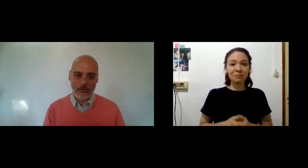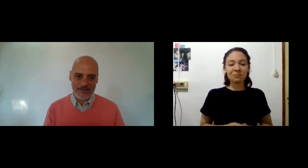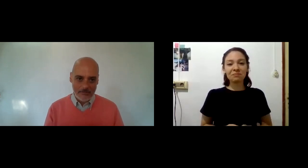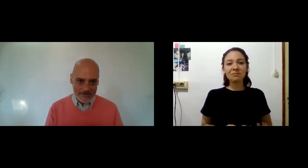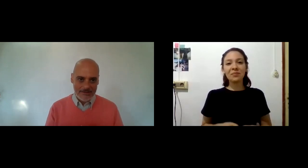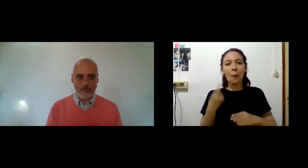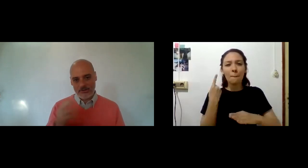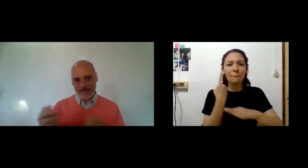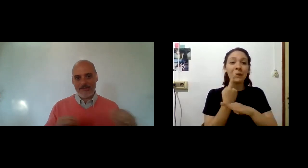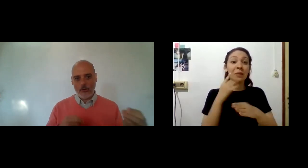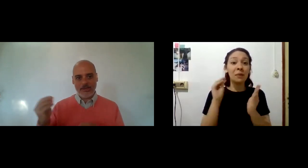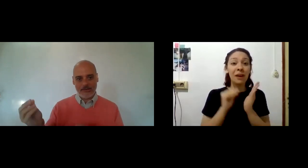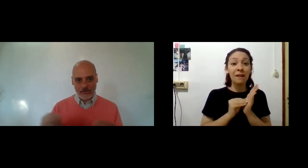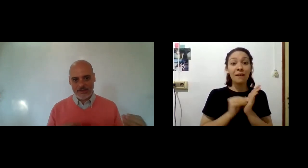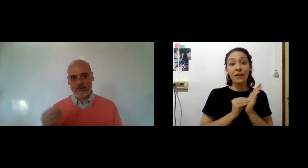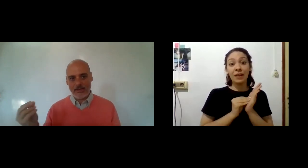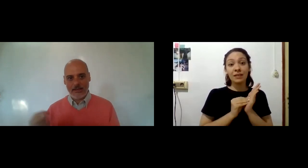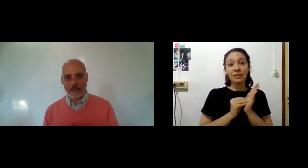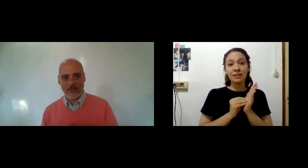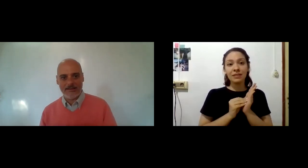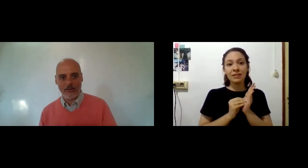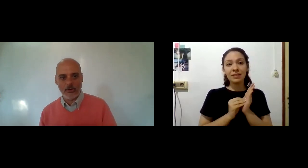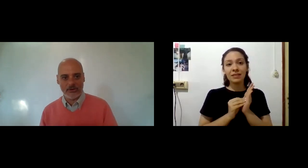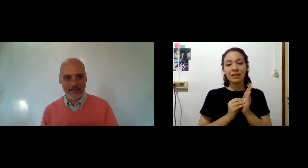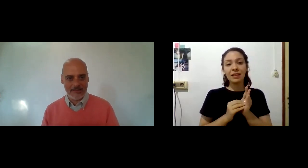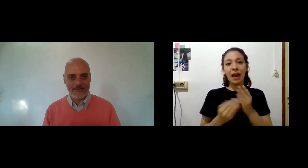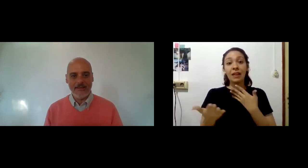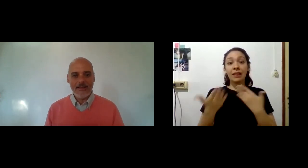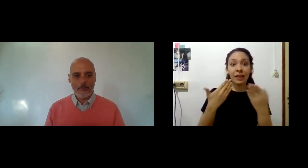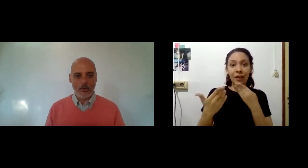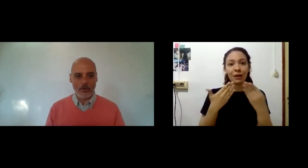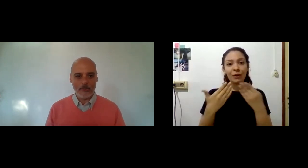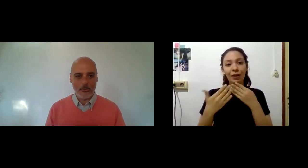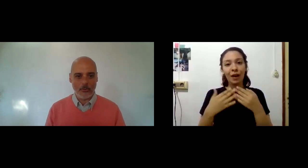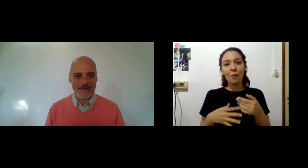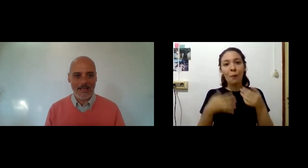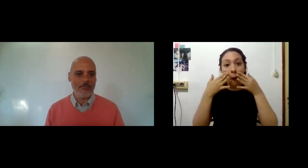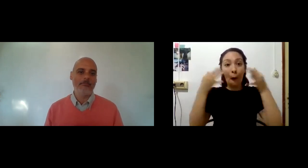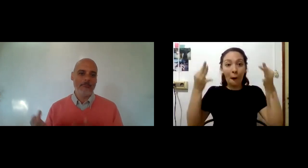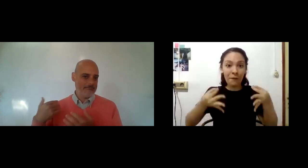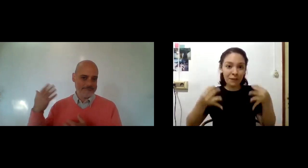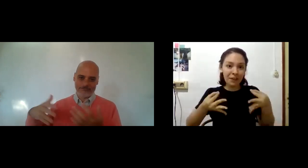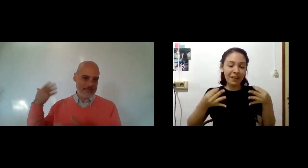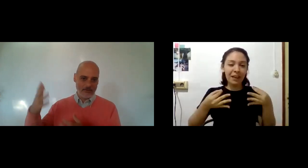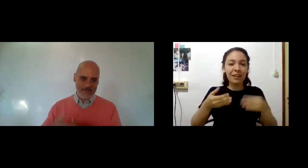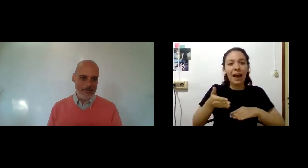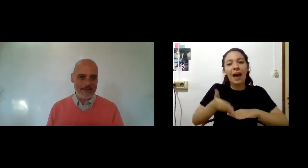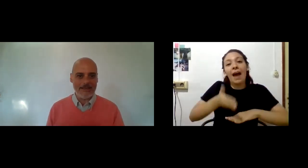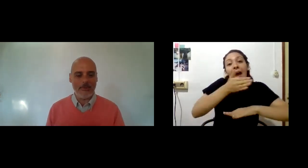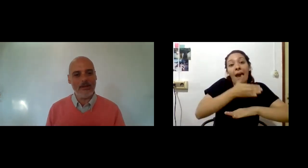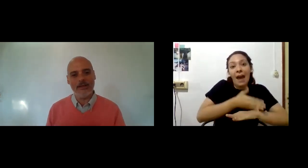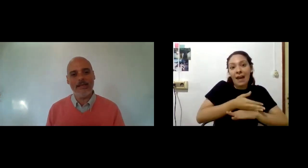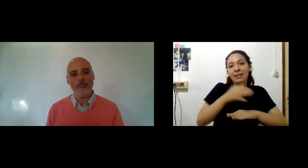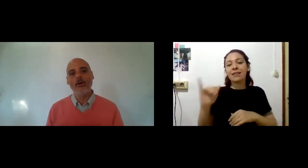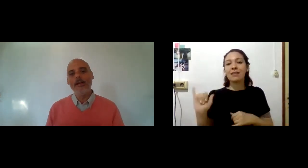comunicamos oficialmente, porque si bien he tenido comunicaciones con algunas y algunos de ustedes por WhatsApp, extraoficialmente en